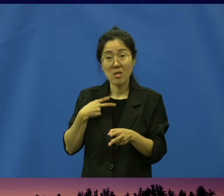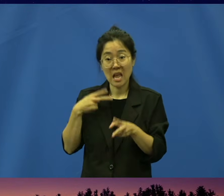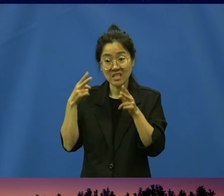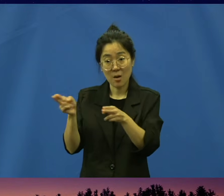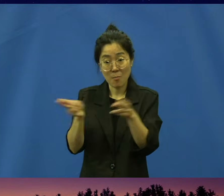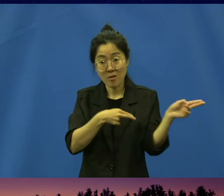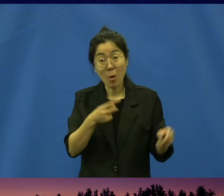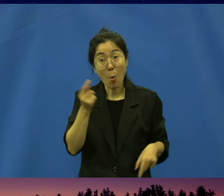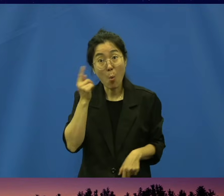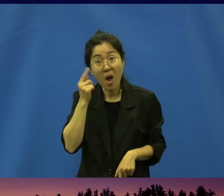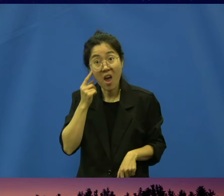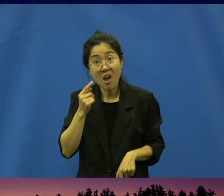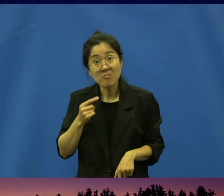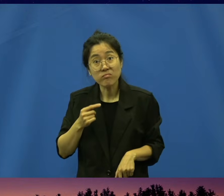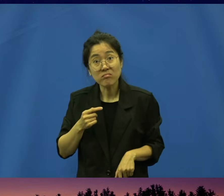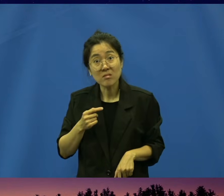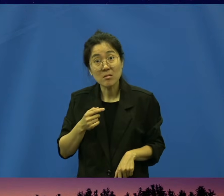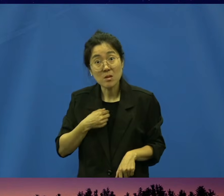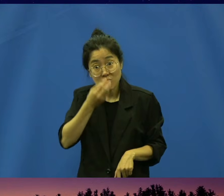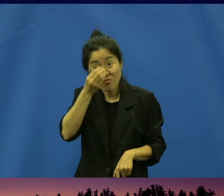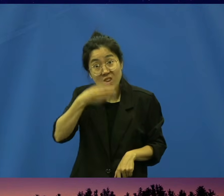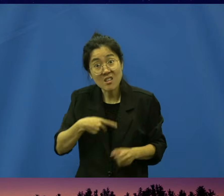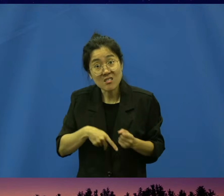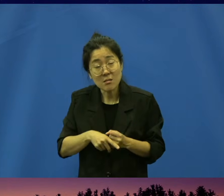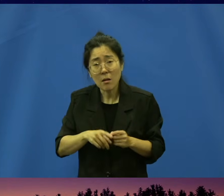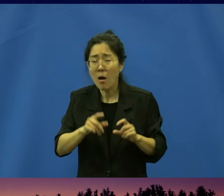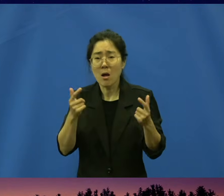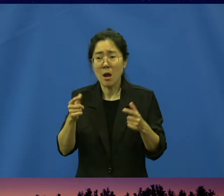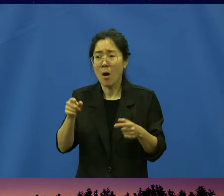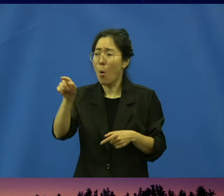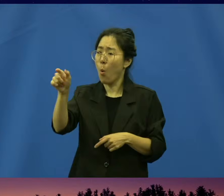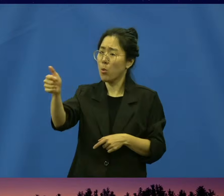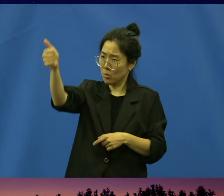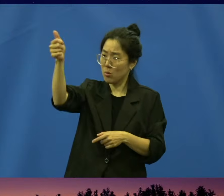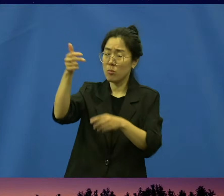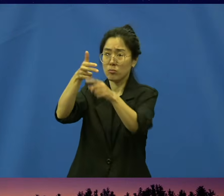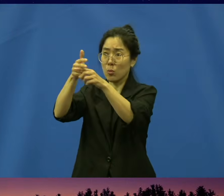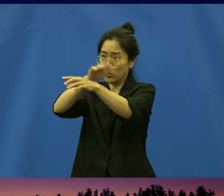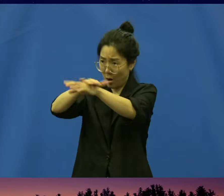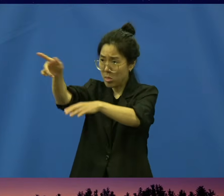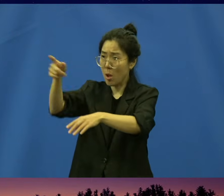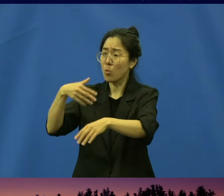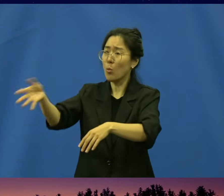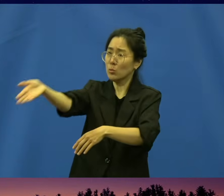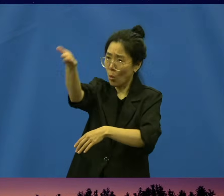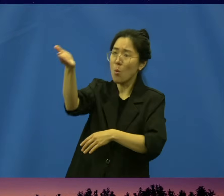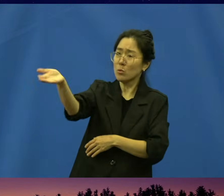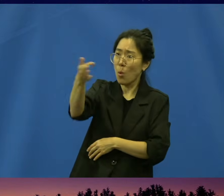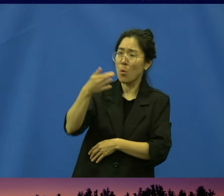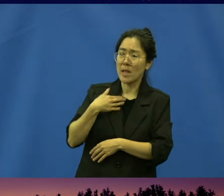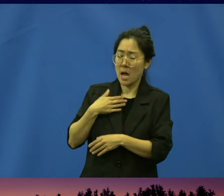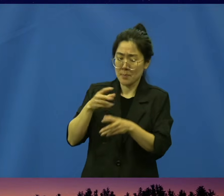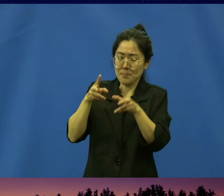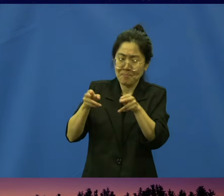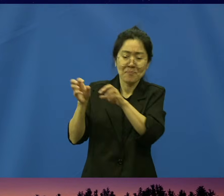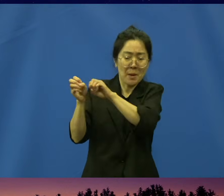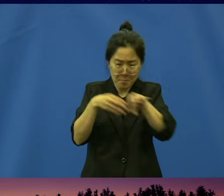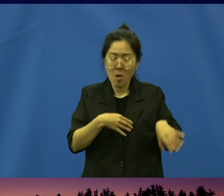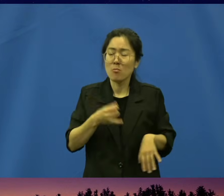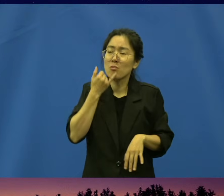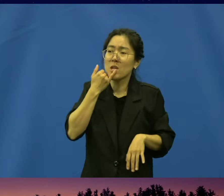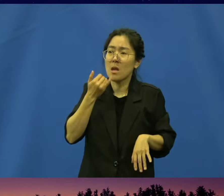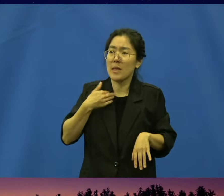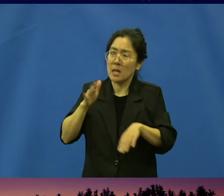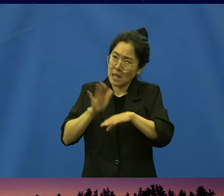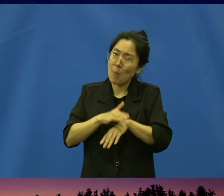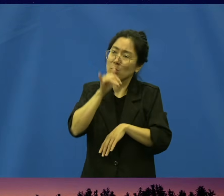쫙 뭉쳐 있는 것입니다. 하나님께서 우리를 얼마나 걸음들을 인도해 주시는지 저희가 보게 되었습니다. 여러분, 그래서